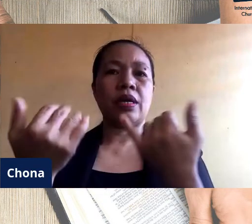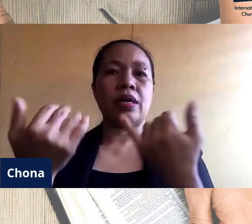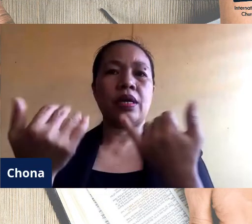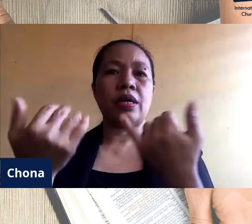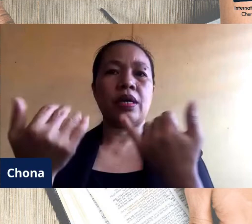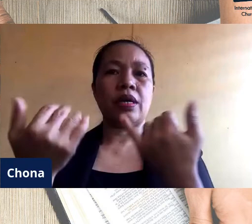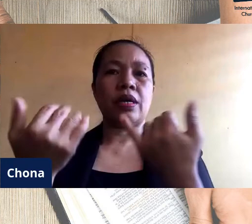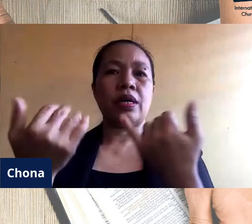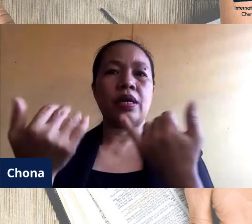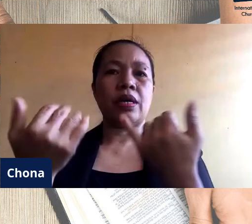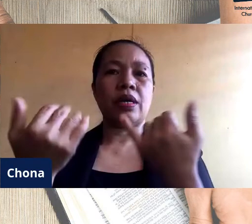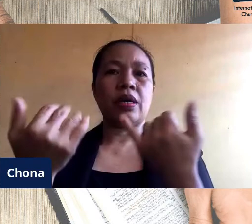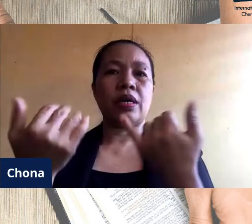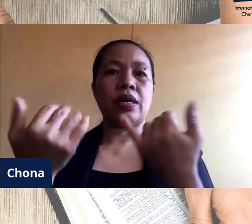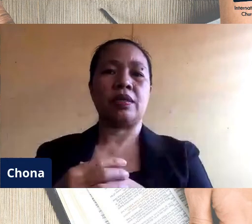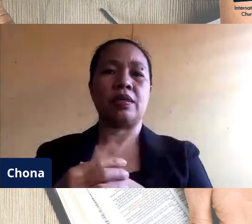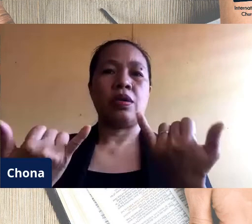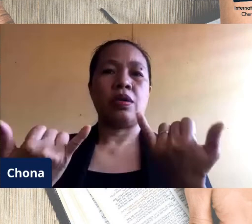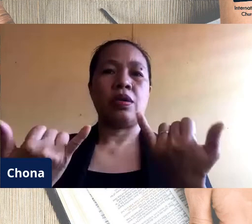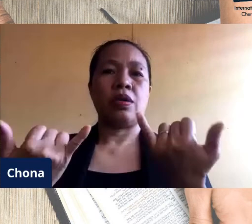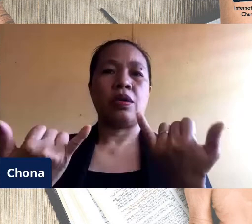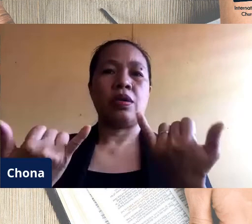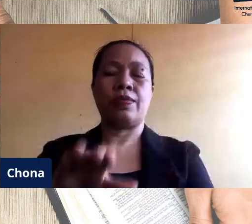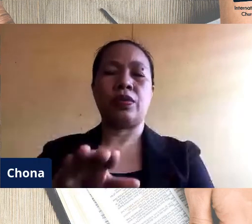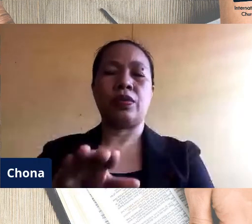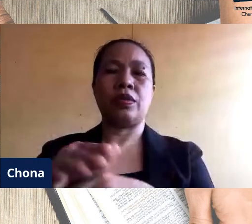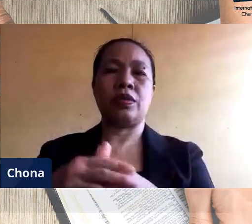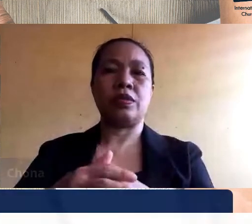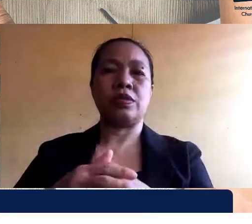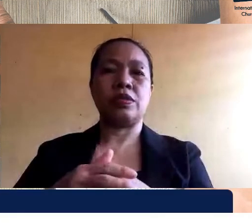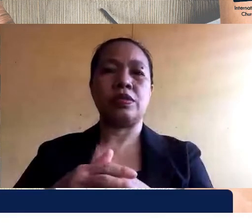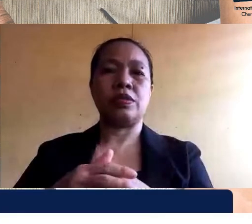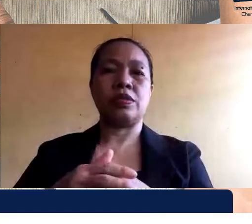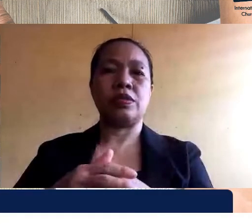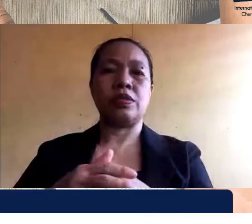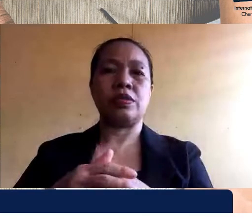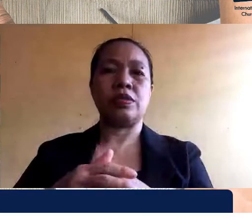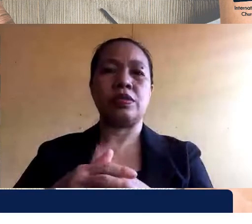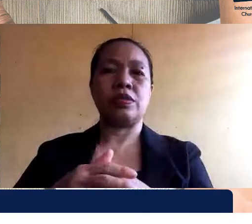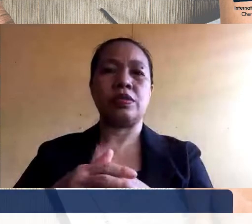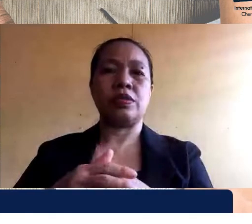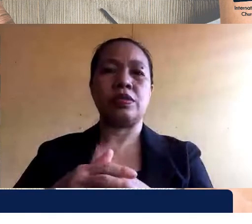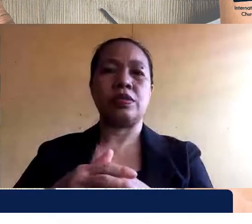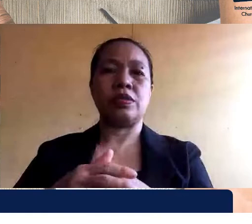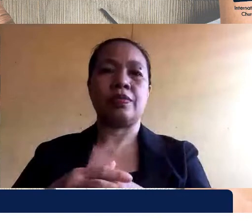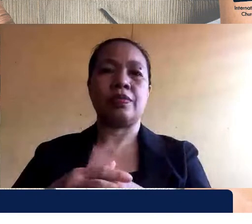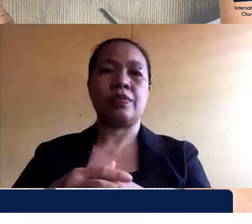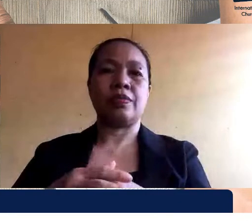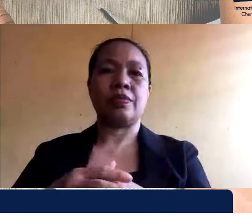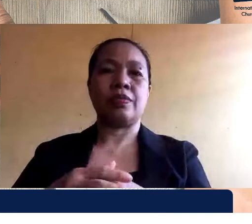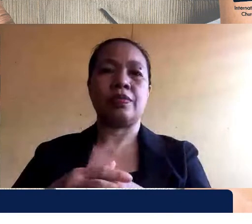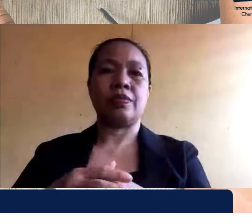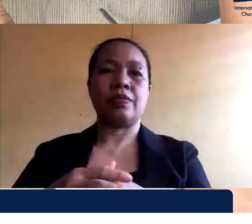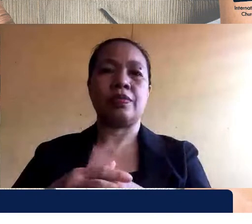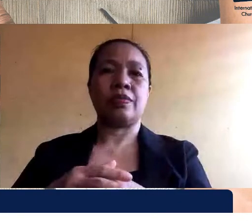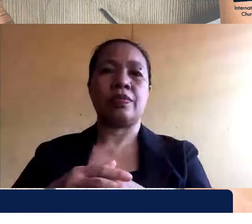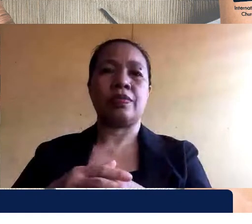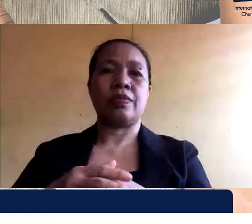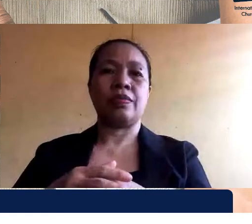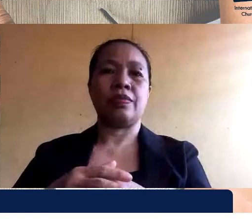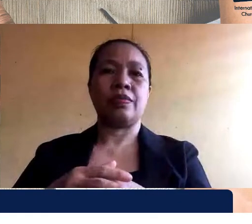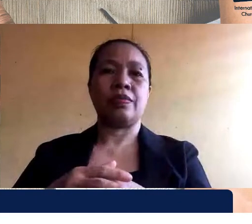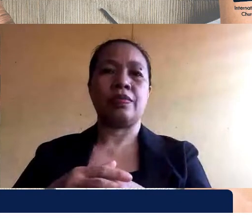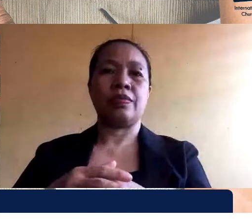Ayan. Mga, ito po ay mga, ayan, si Mary Grace Yanga watching with us. Romel